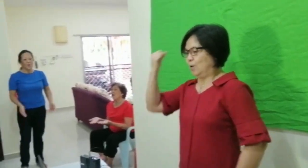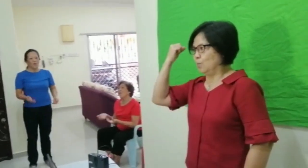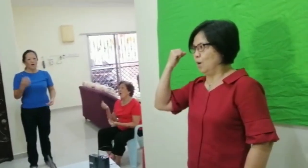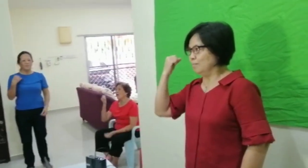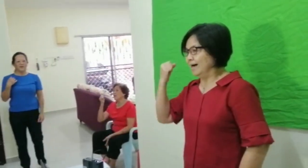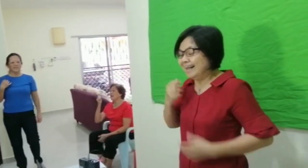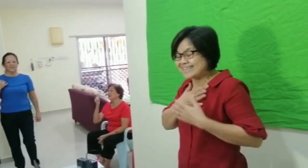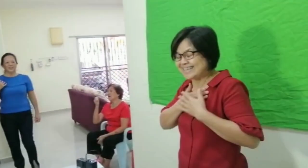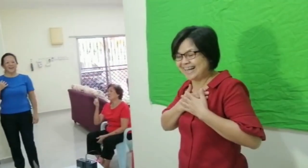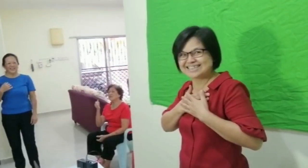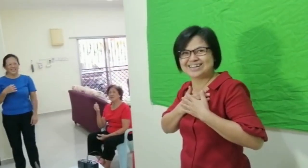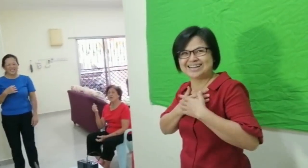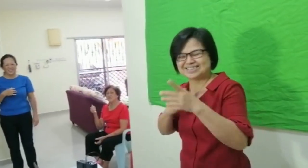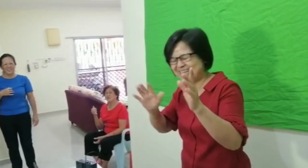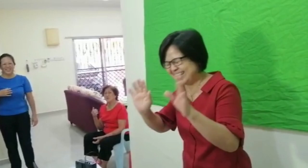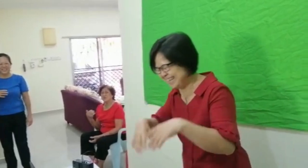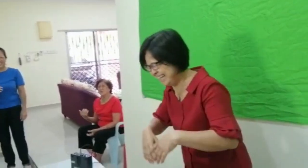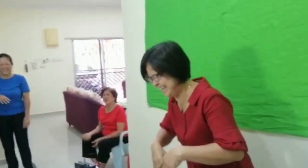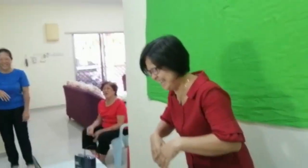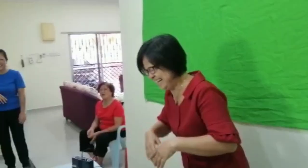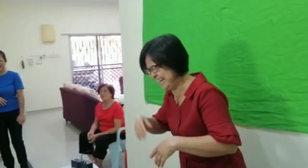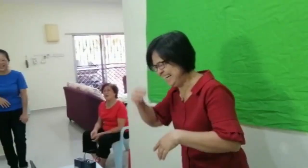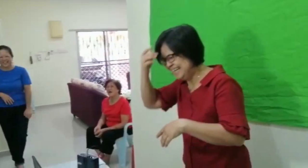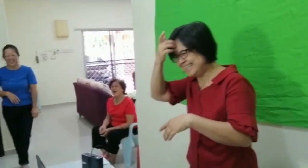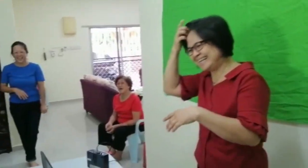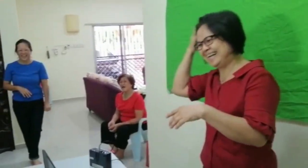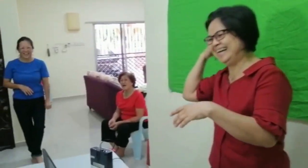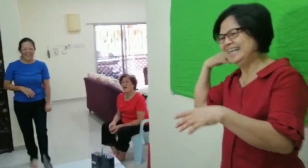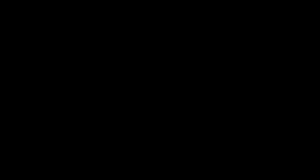我们 要 一 起团结。